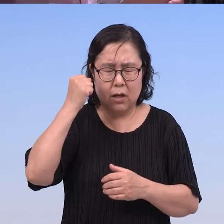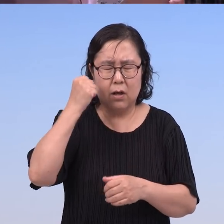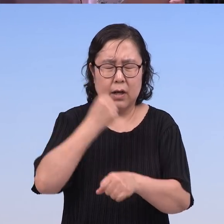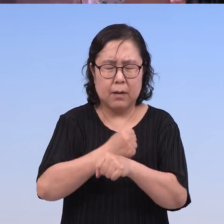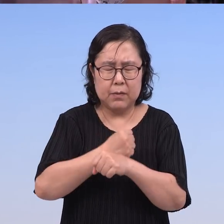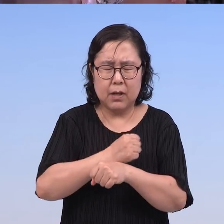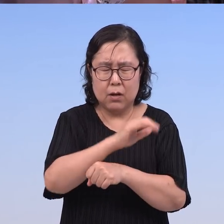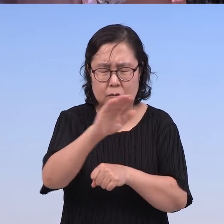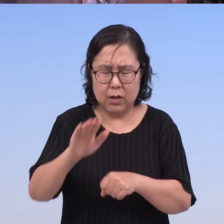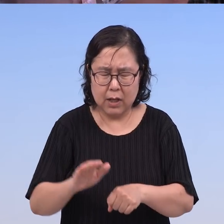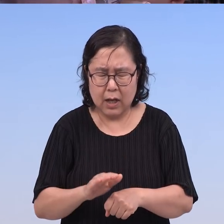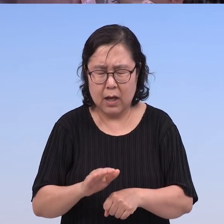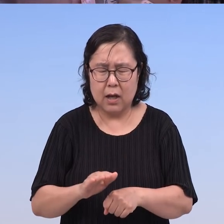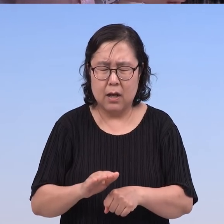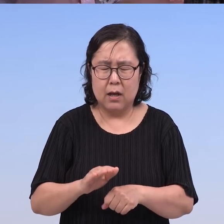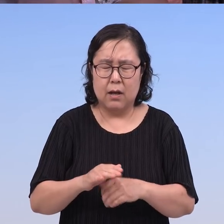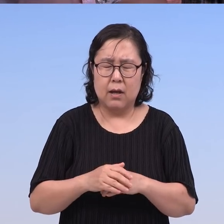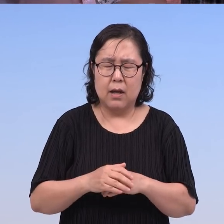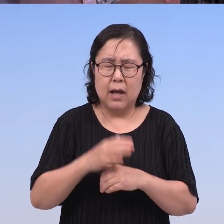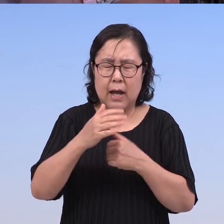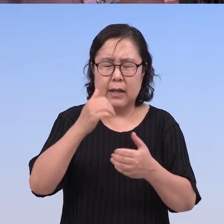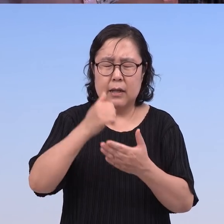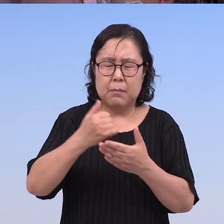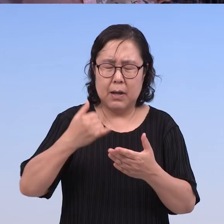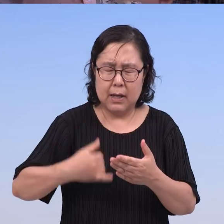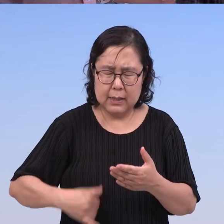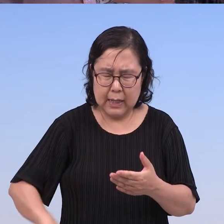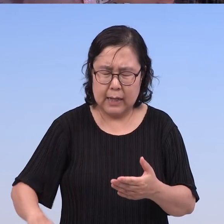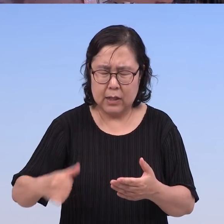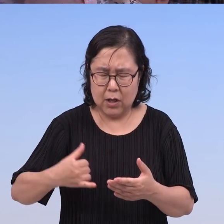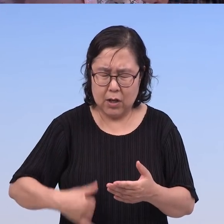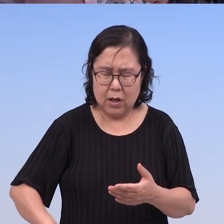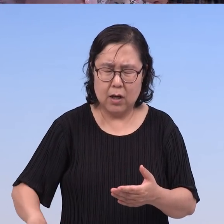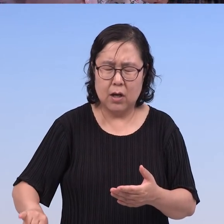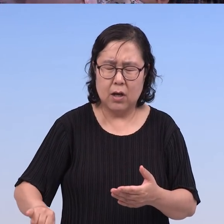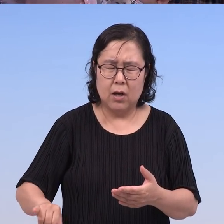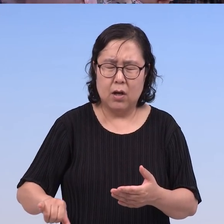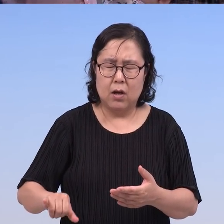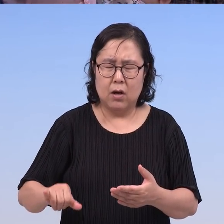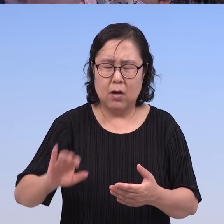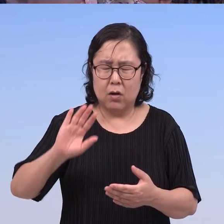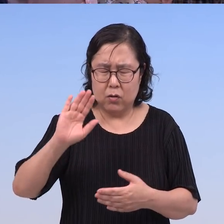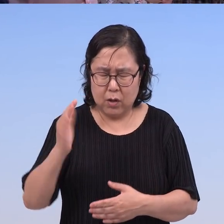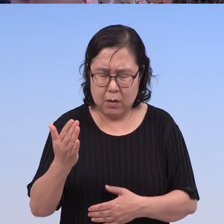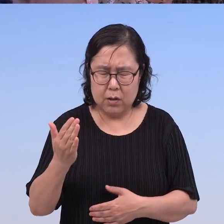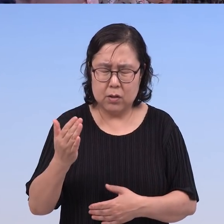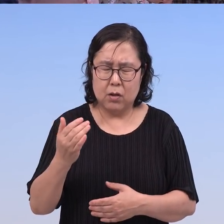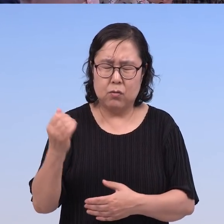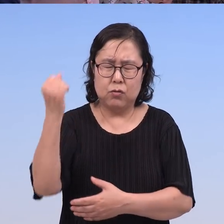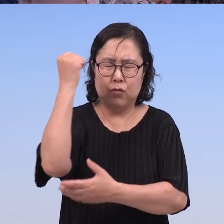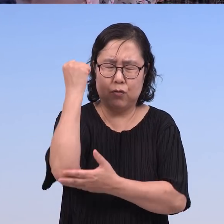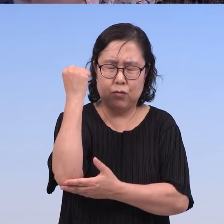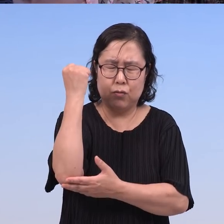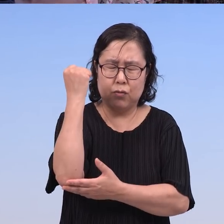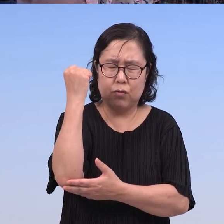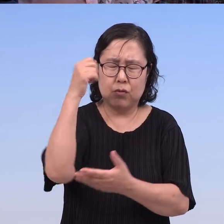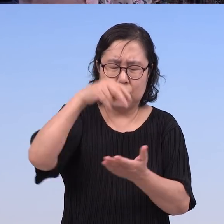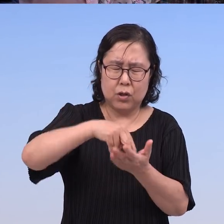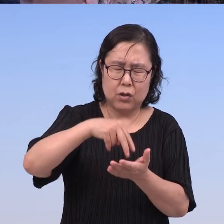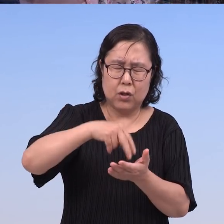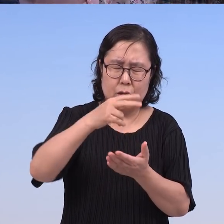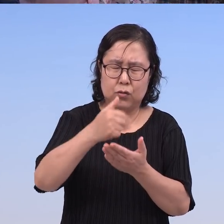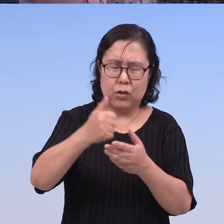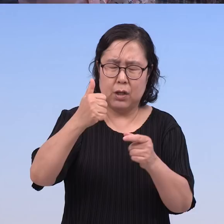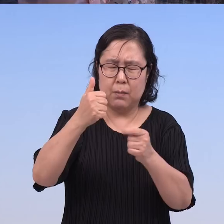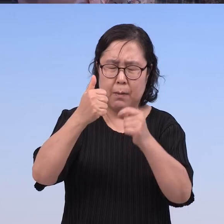기어이 우리로 하여금 하나님의 자녀로, 하나님의 백성으로 우뚝 서 주님 앞으로 나아가도록 도와주시는 그 하나님,